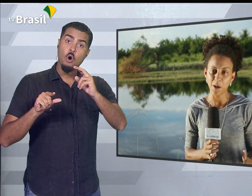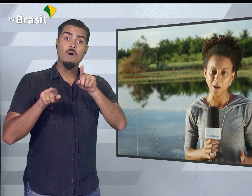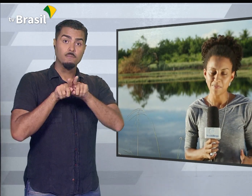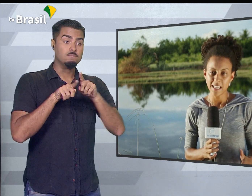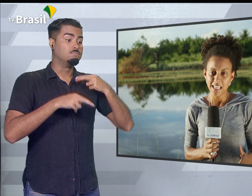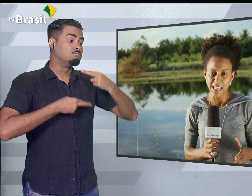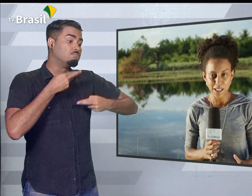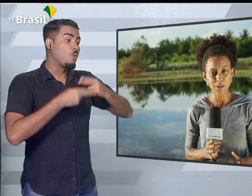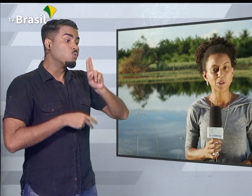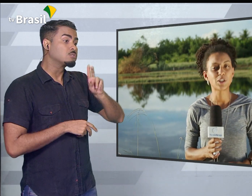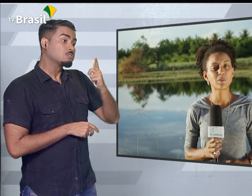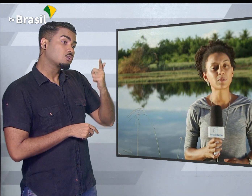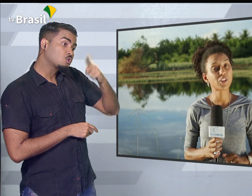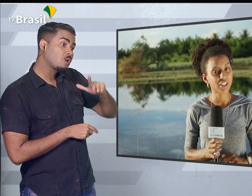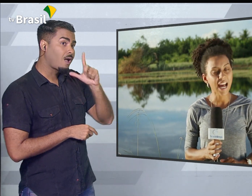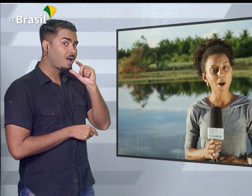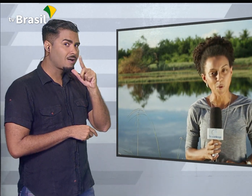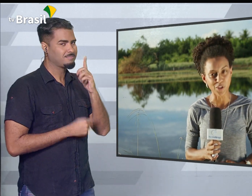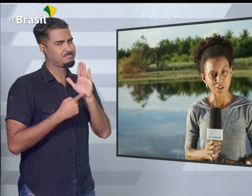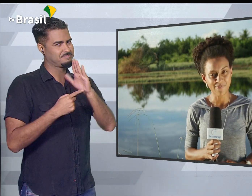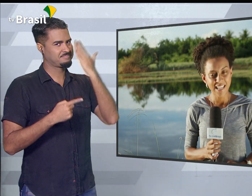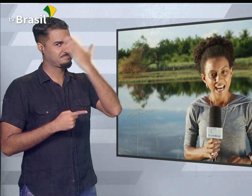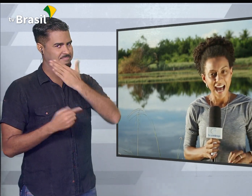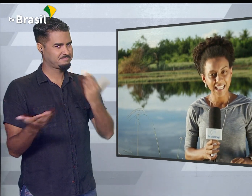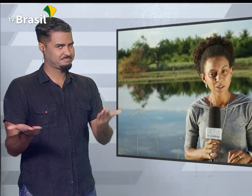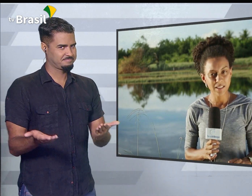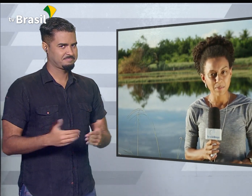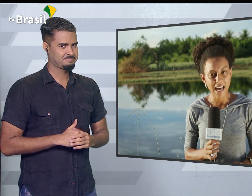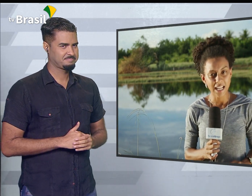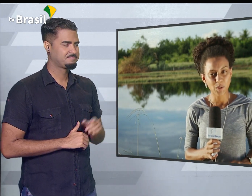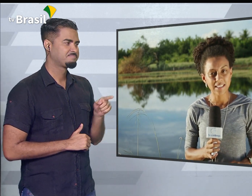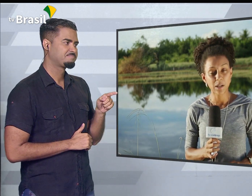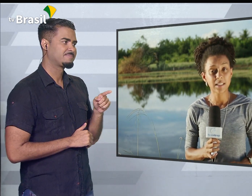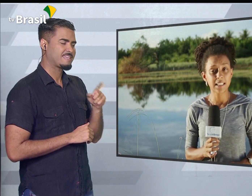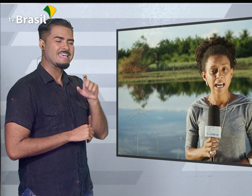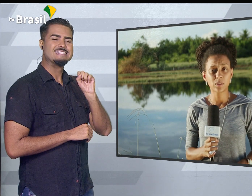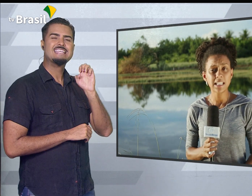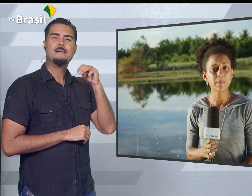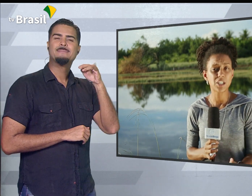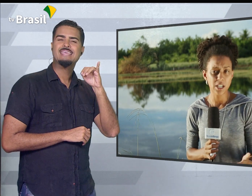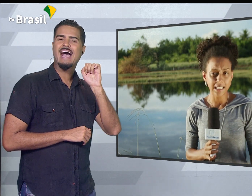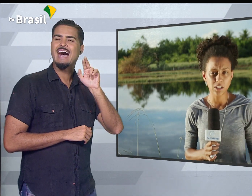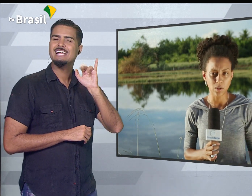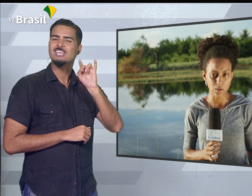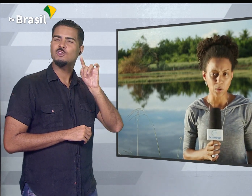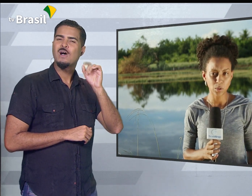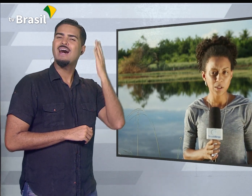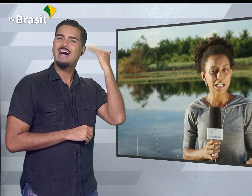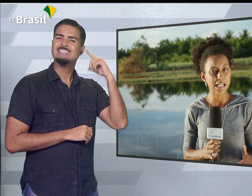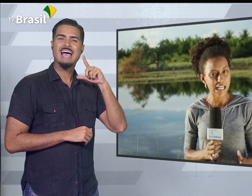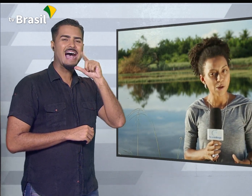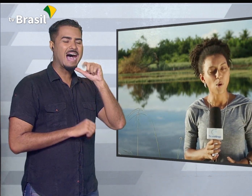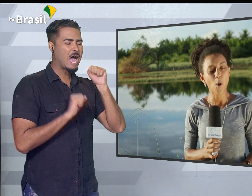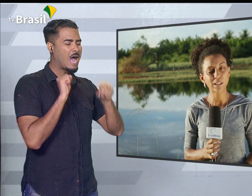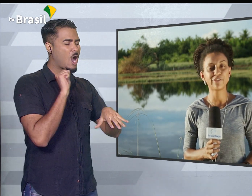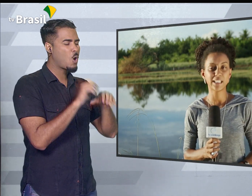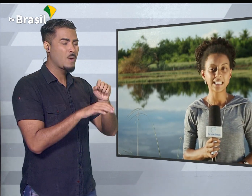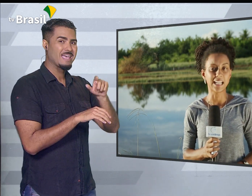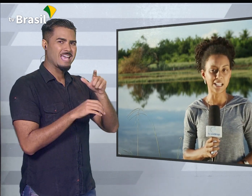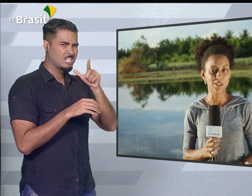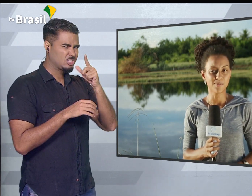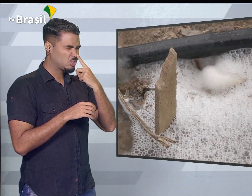a água. E isso é o que nós vamos mostrar hoje. Aqui no semiárido, as águas que eram despejadas no esgoto ganham